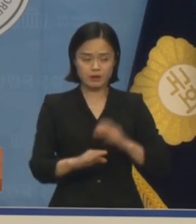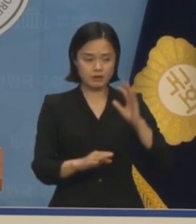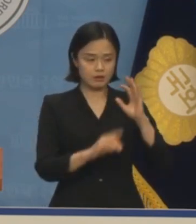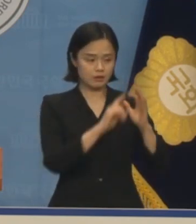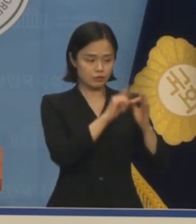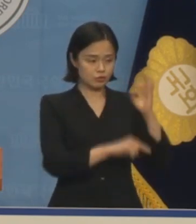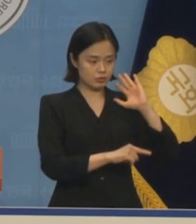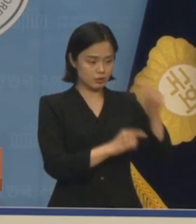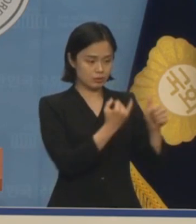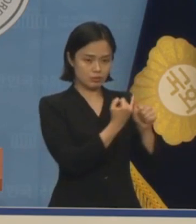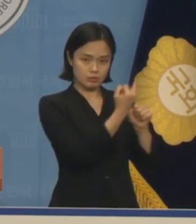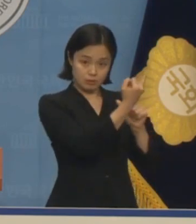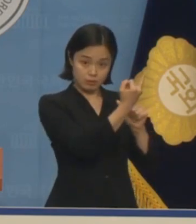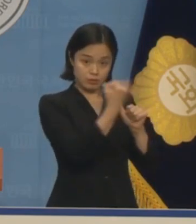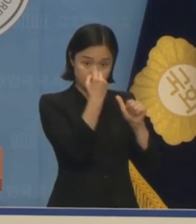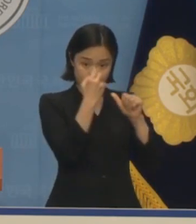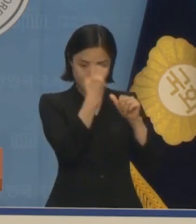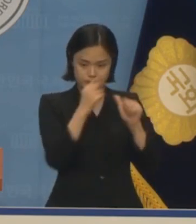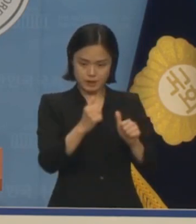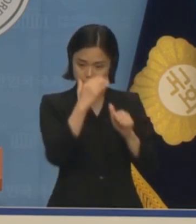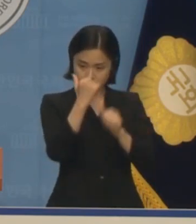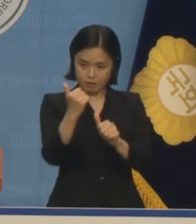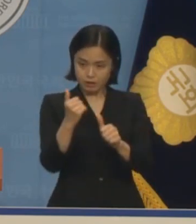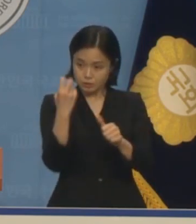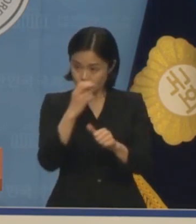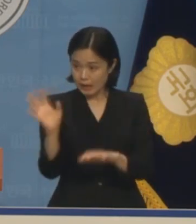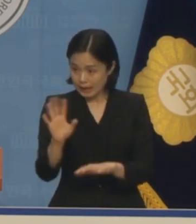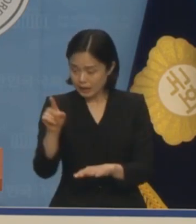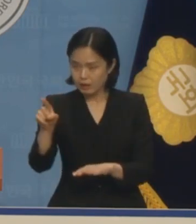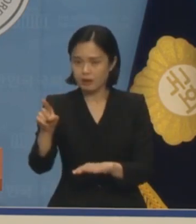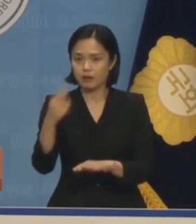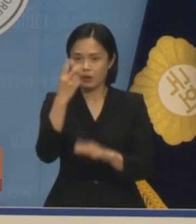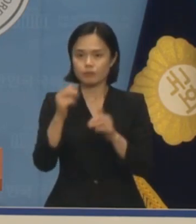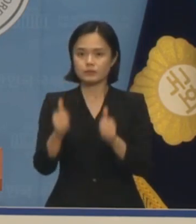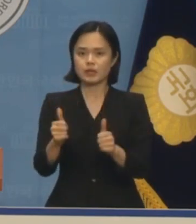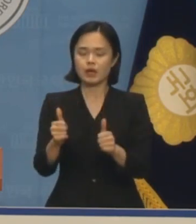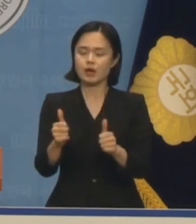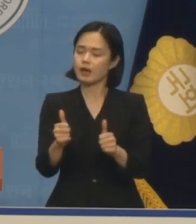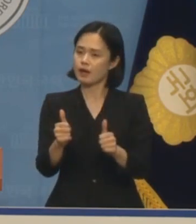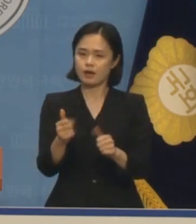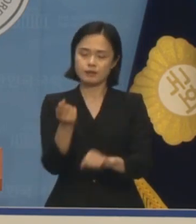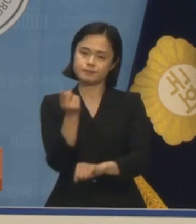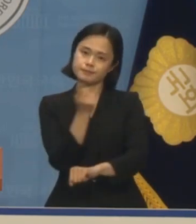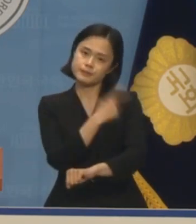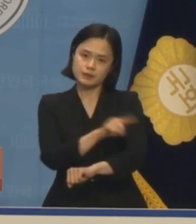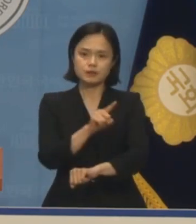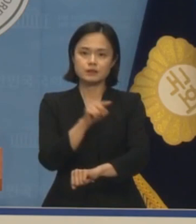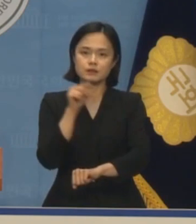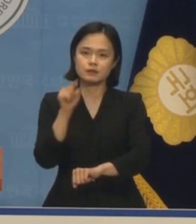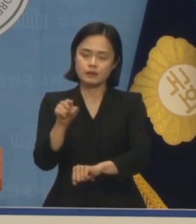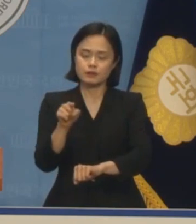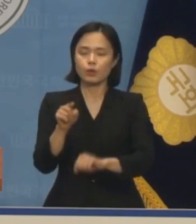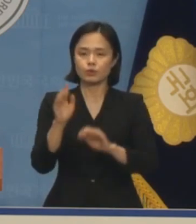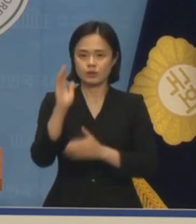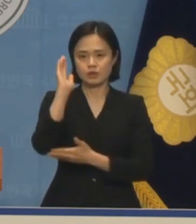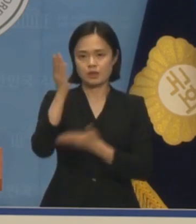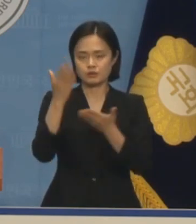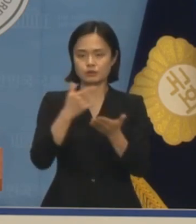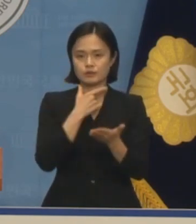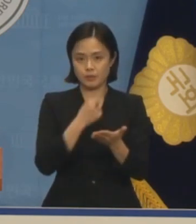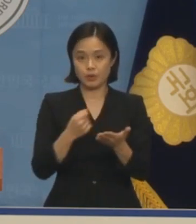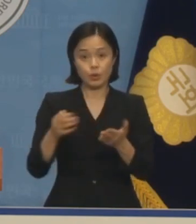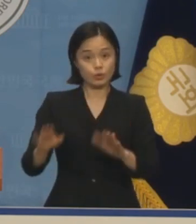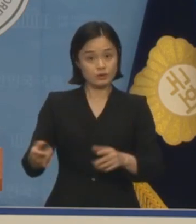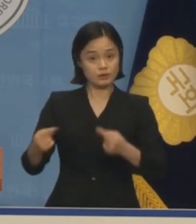못하는 검찰의 무능함, 무능력함에 대한 규탄을 하고자 이 자리에 섰습니다. 먼저 참석하신 분 소개해